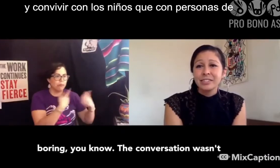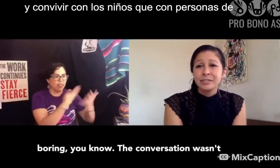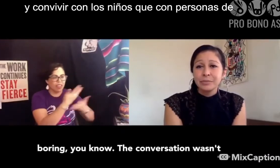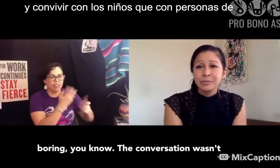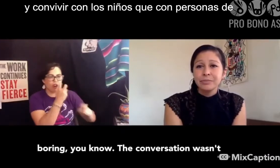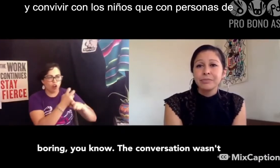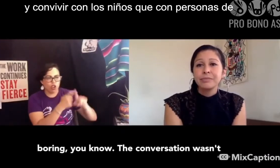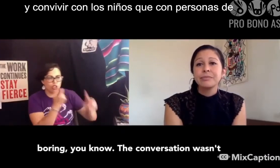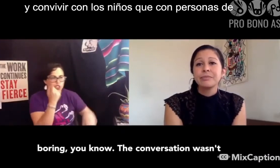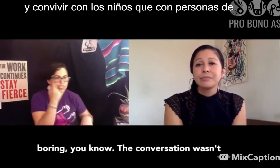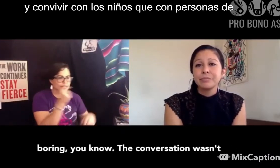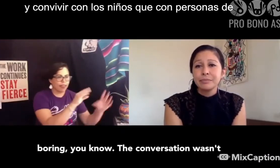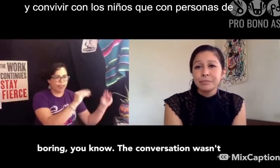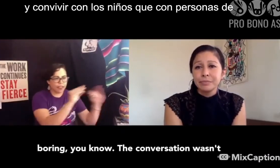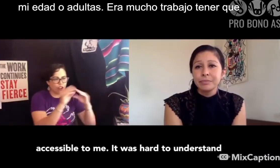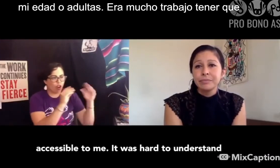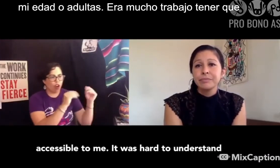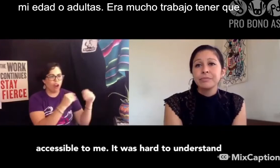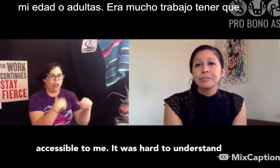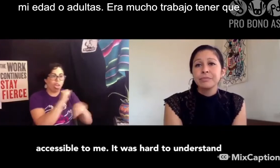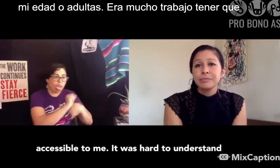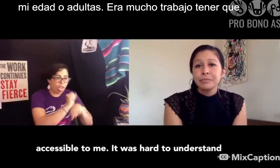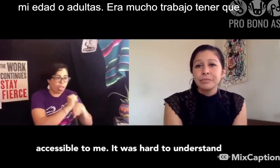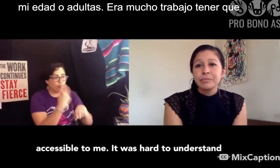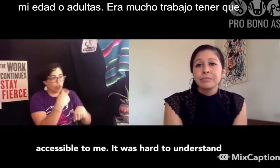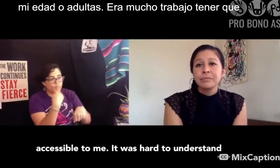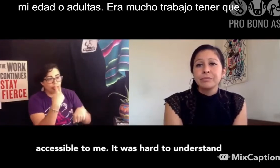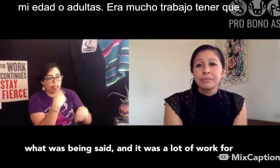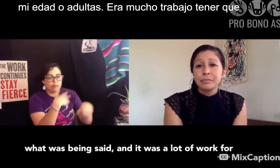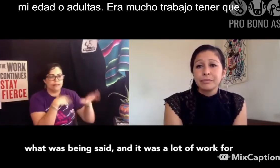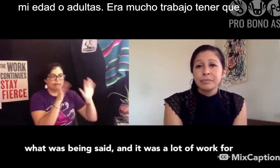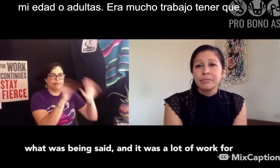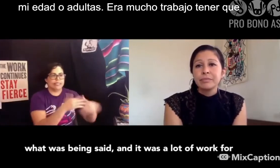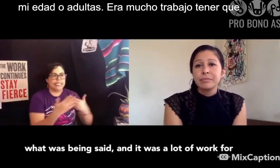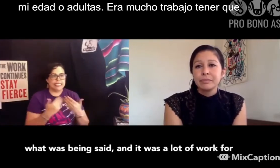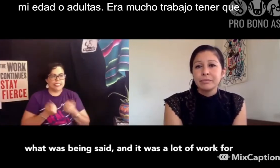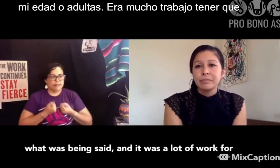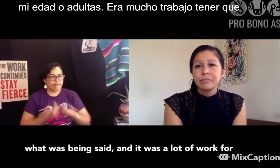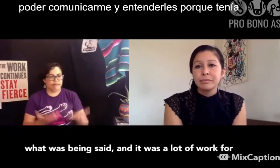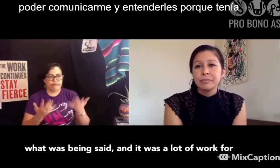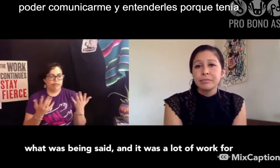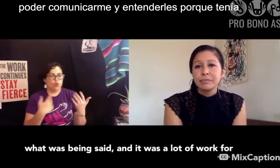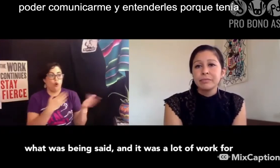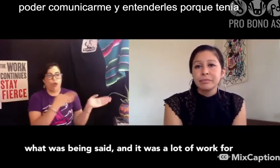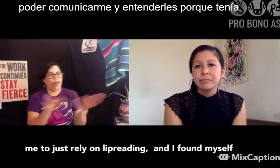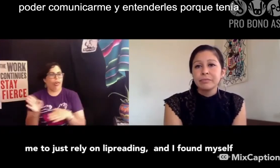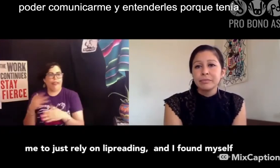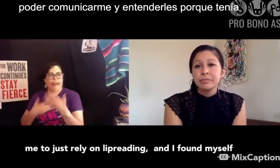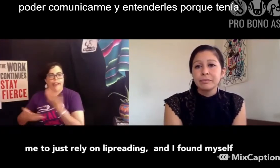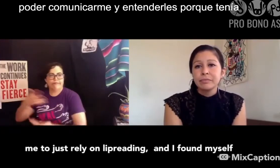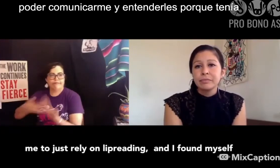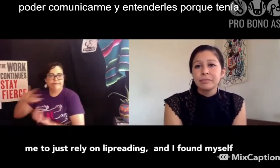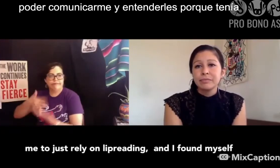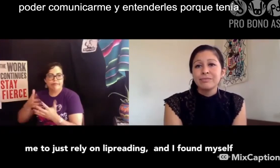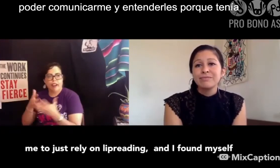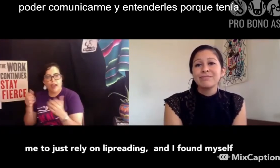con los niños que con personas de mi edad o adultas. Era mucho trabajo tener que poder